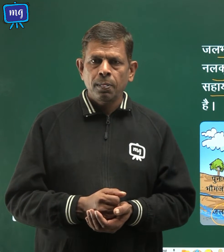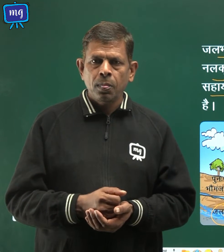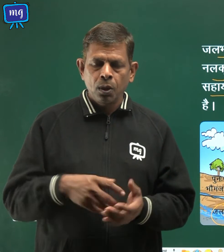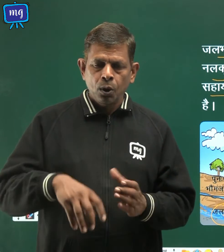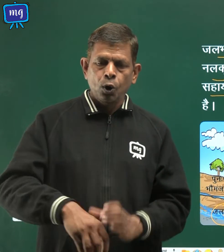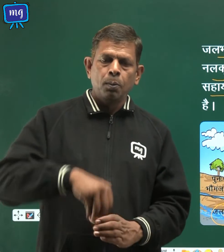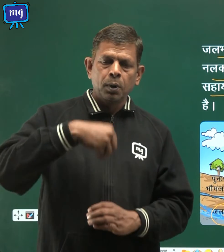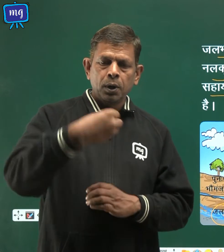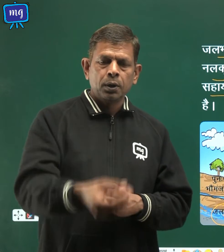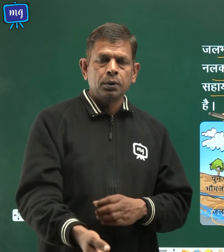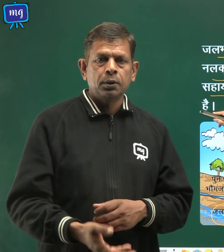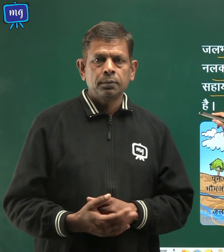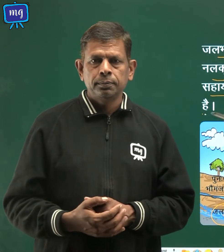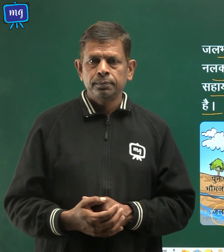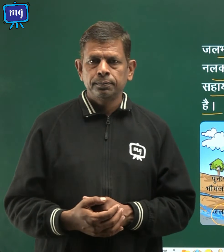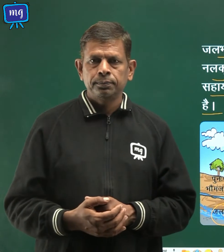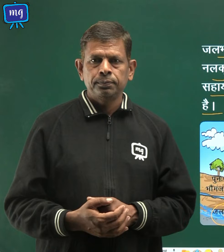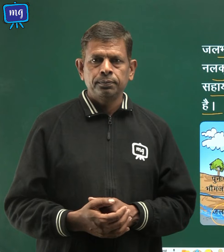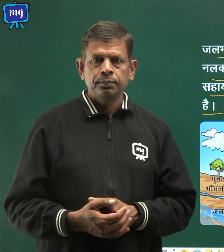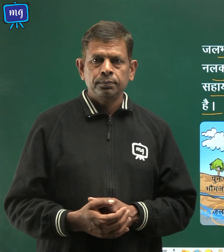बाहर निकाला जाता है।